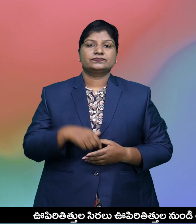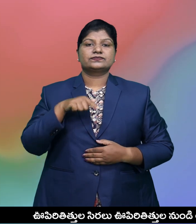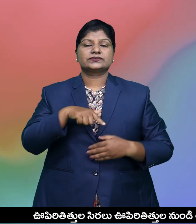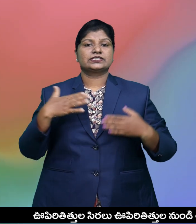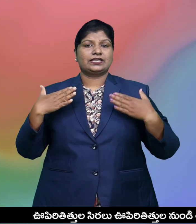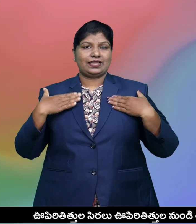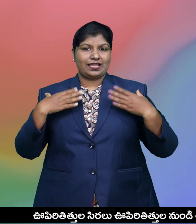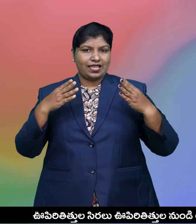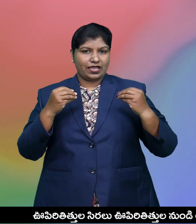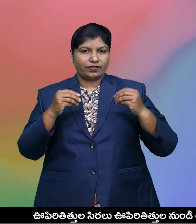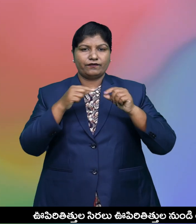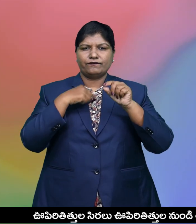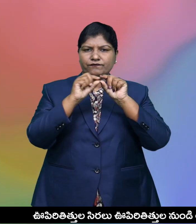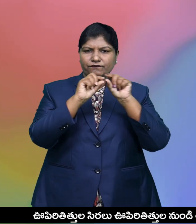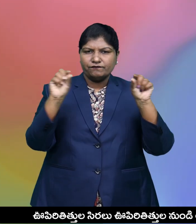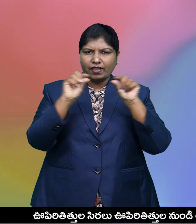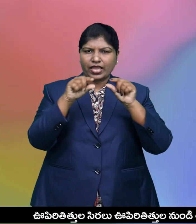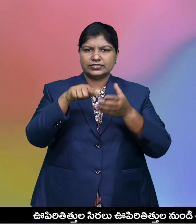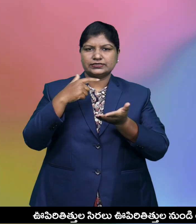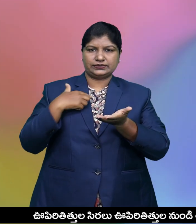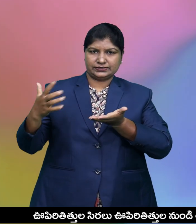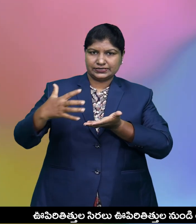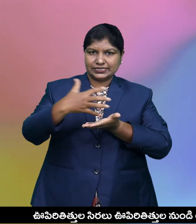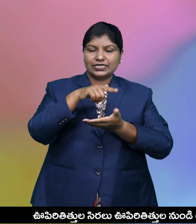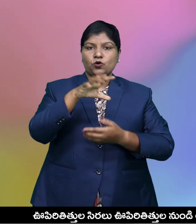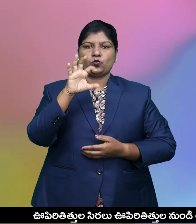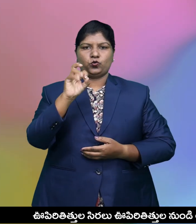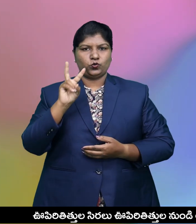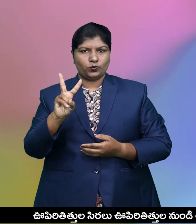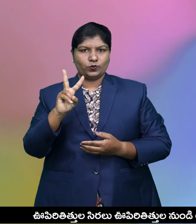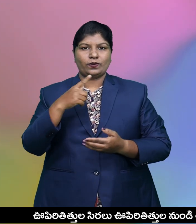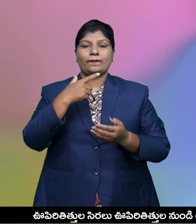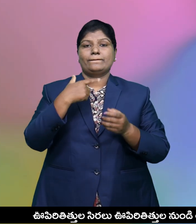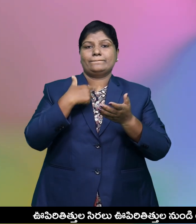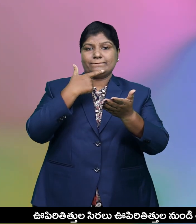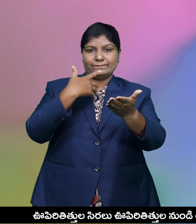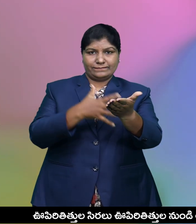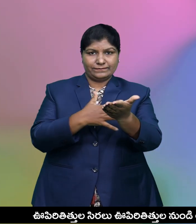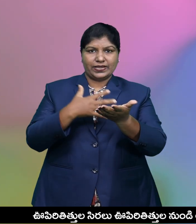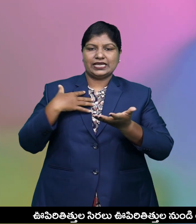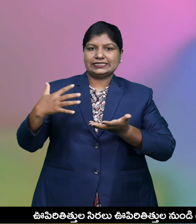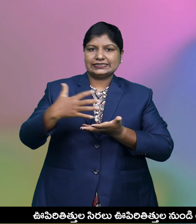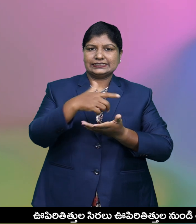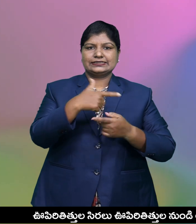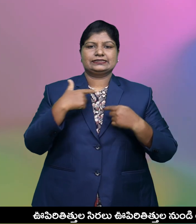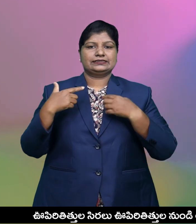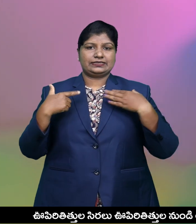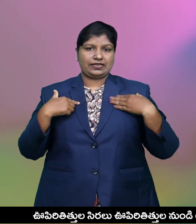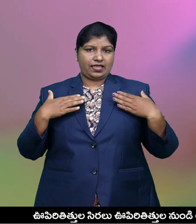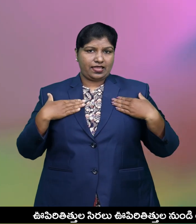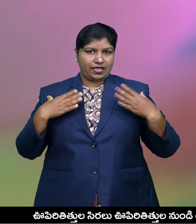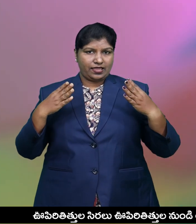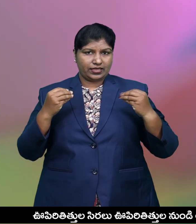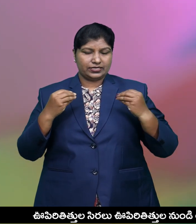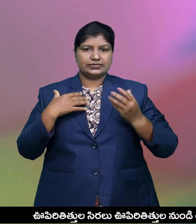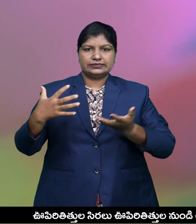ఊపిరితిత్తుల సిరలు ఊపిరితిత్తుల నుండి ఆక్సిజన్ ఉన్న రక్తాన్ని సేకరించి ఎడమ కర్ణికకు రవాణా చేస్తాయి.